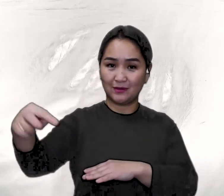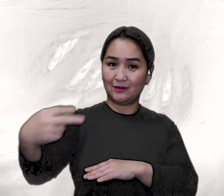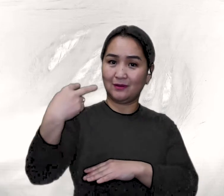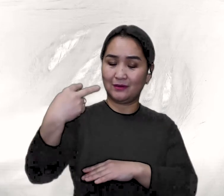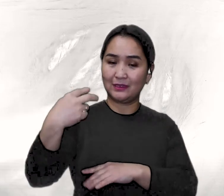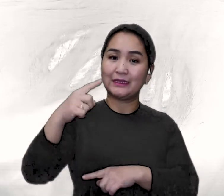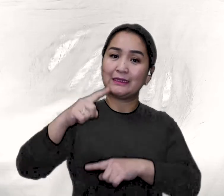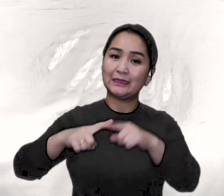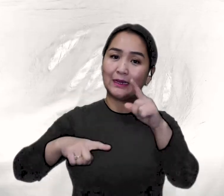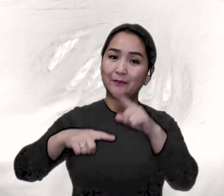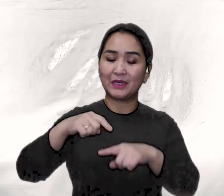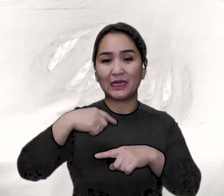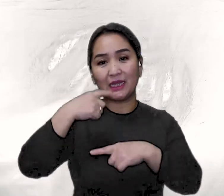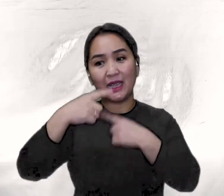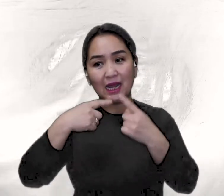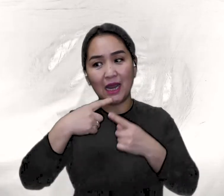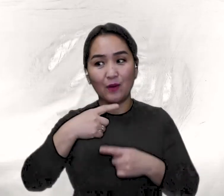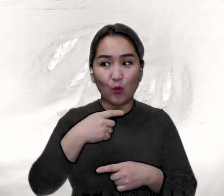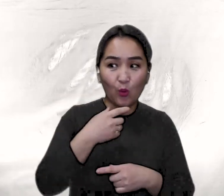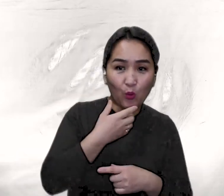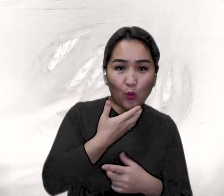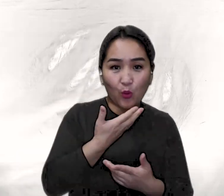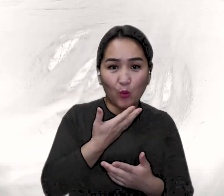тийм яриа энэ төр сонсогдтук.